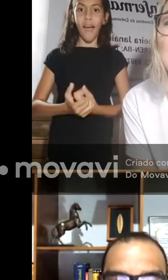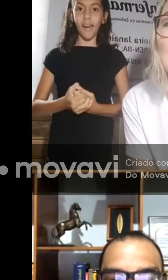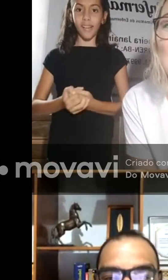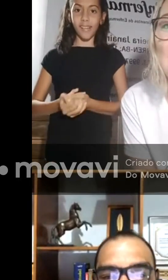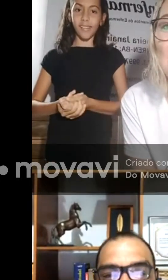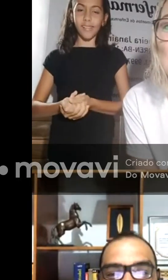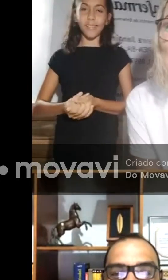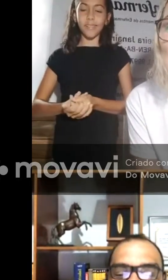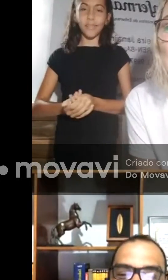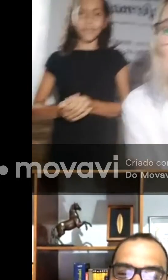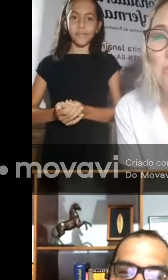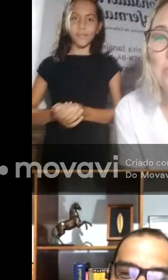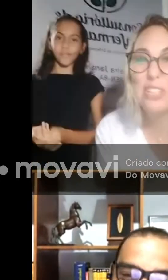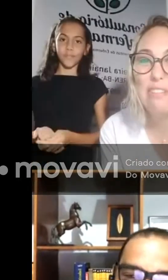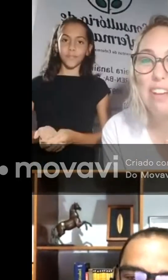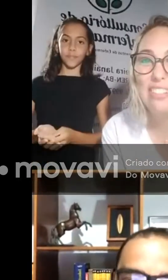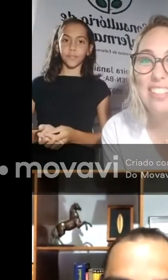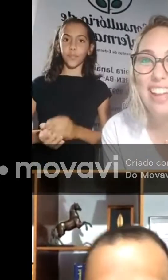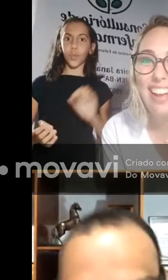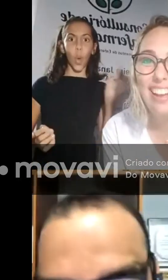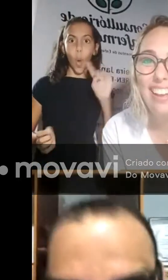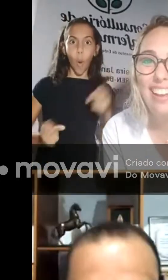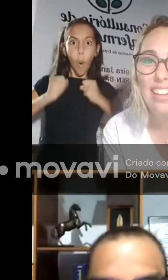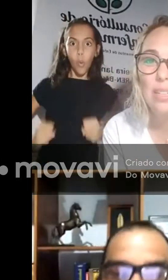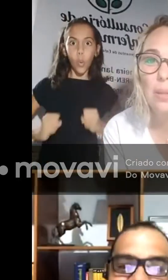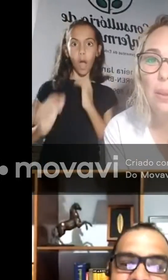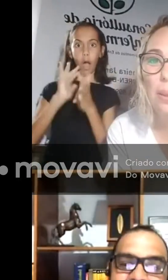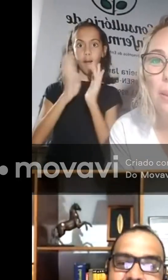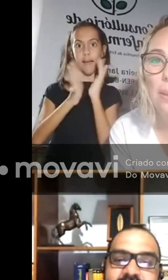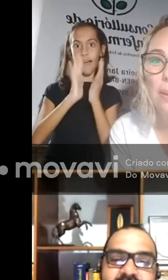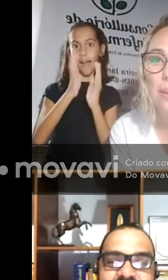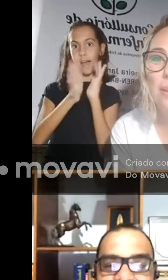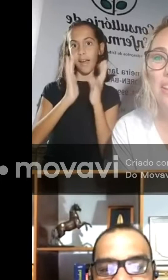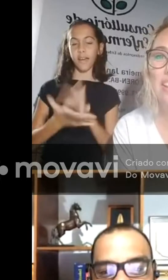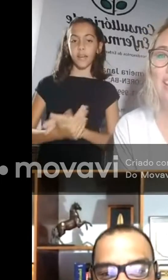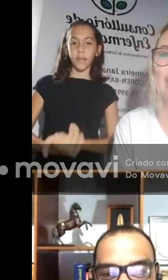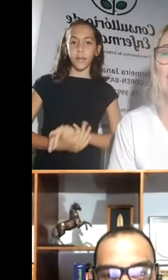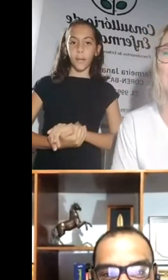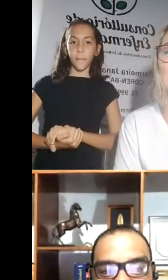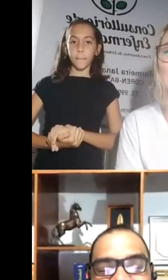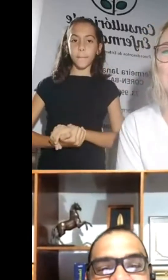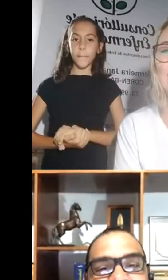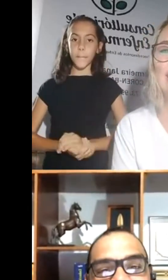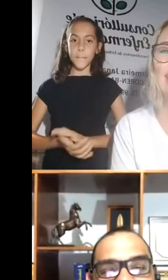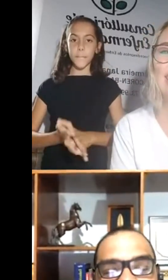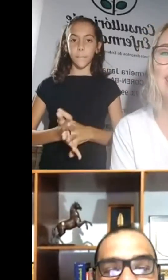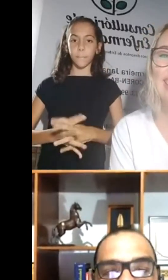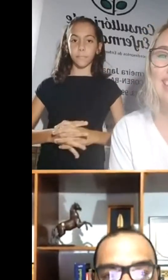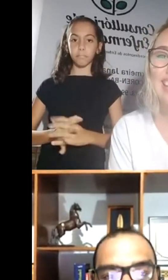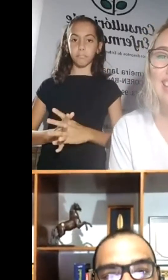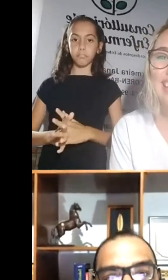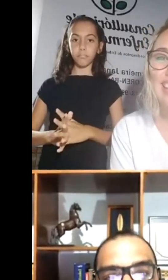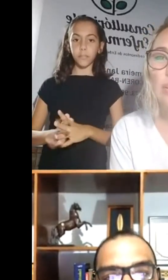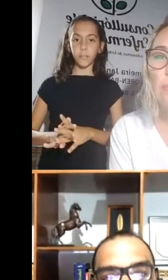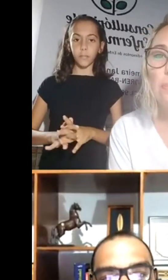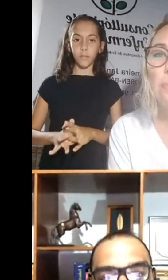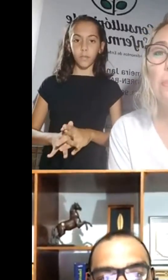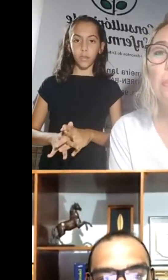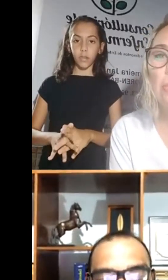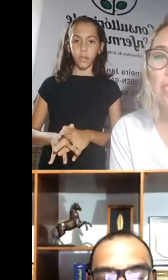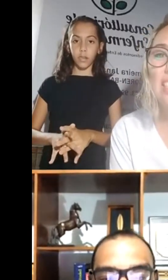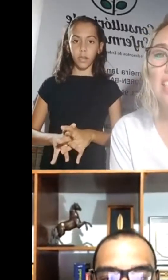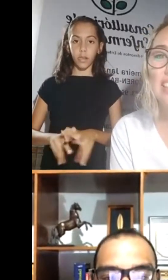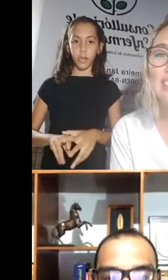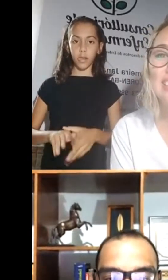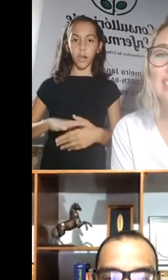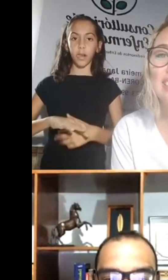bem. Exato, não podia faltar. É exato, exato. Que bom, vamos lá, nós vamos dar início